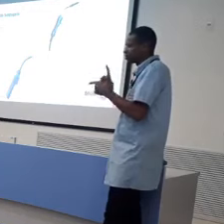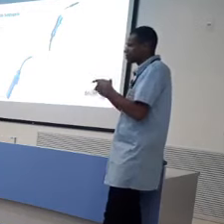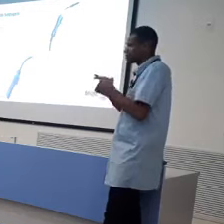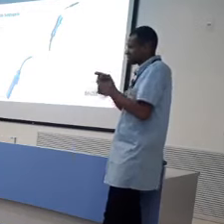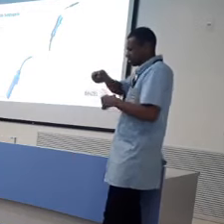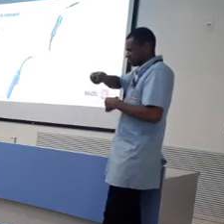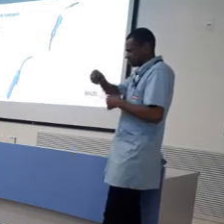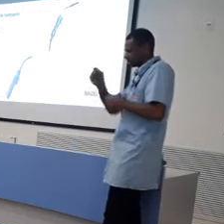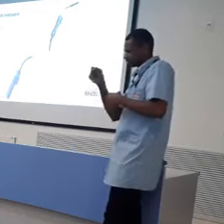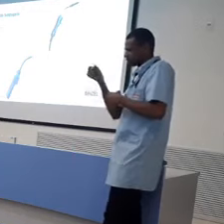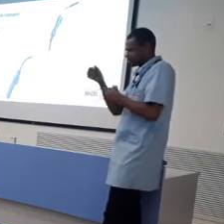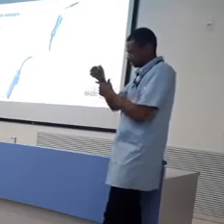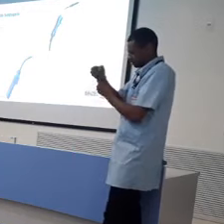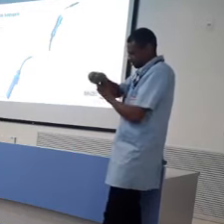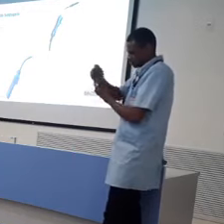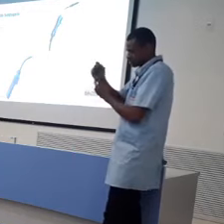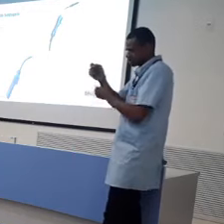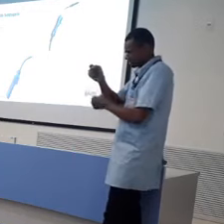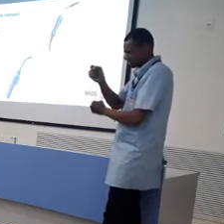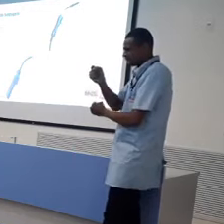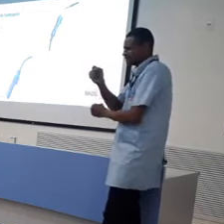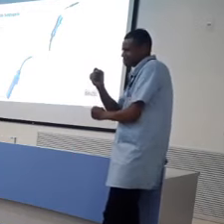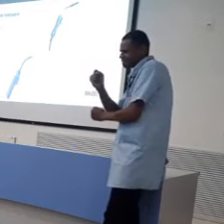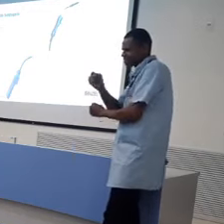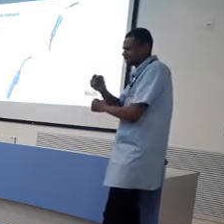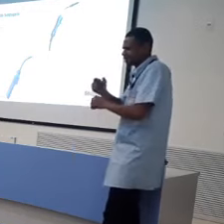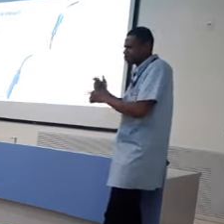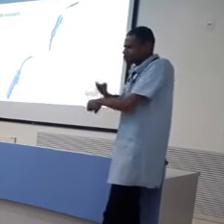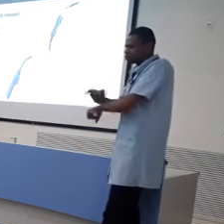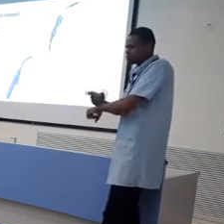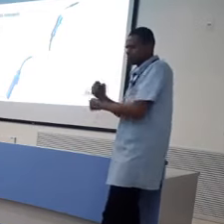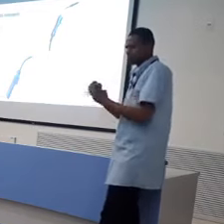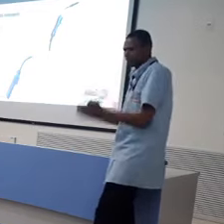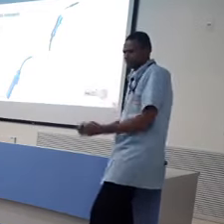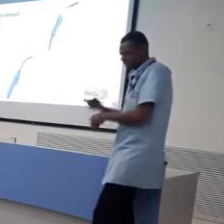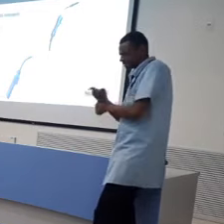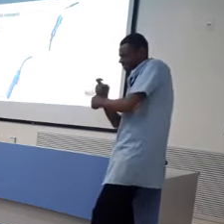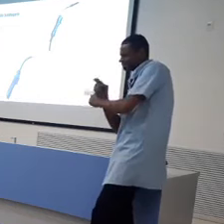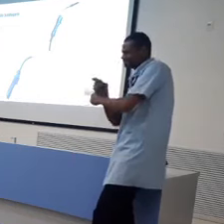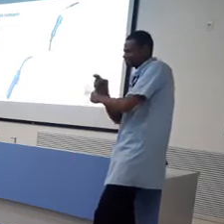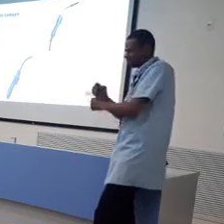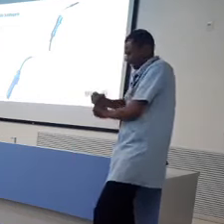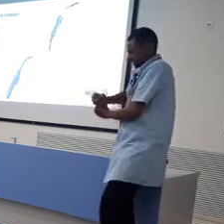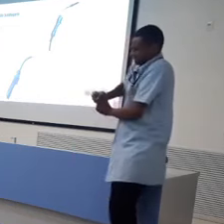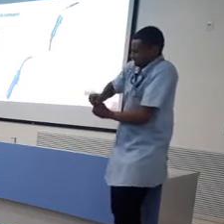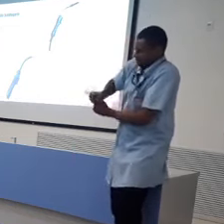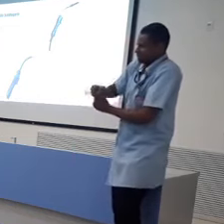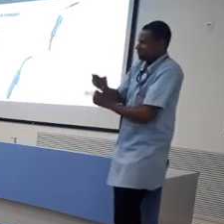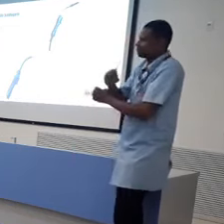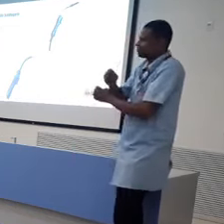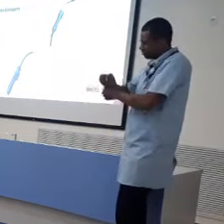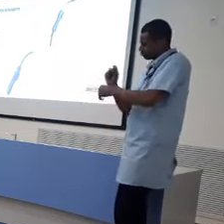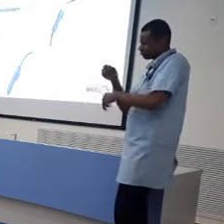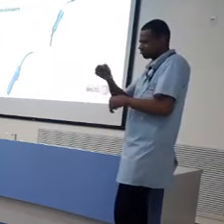você consegue movimentar a parte frontal da tocha sem precisar ficar arrastando o cabo,